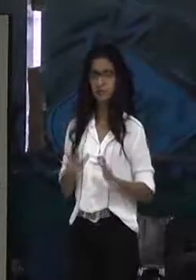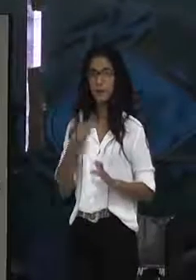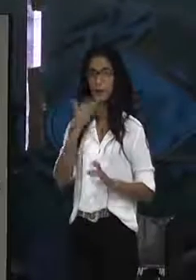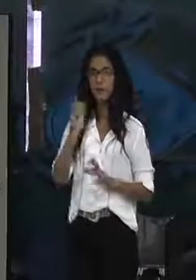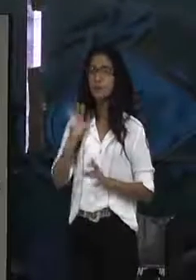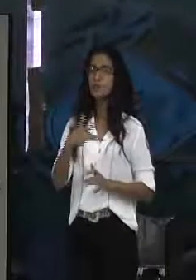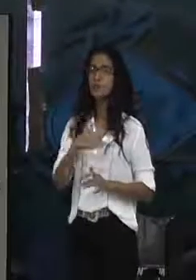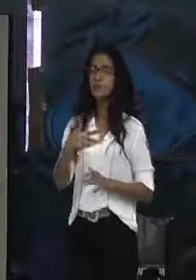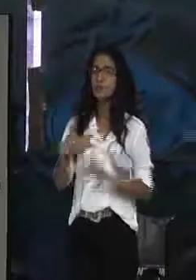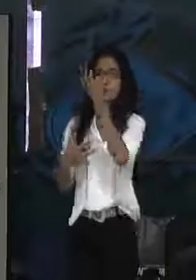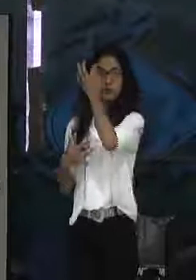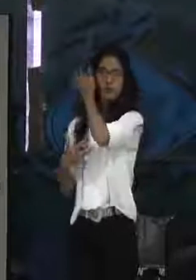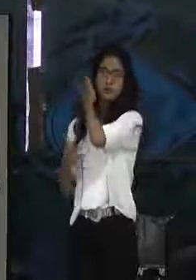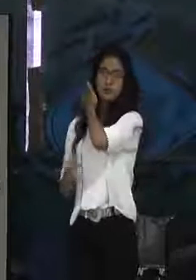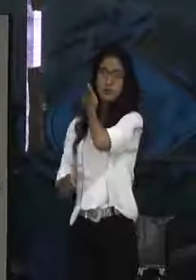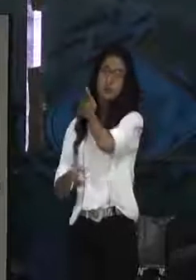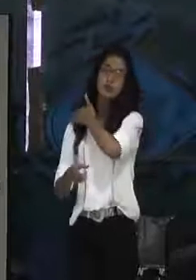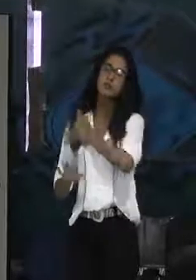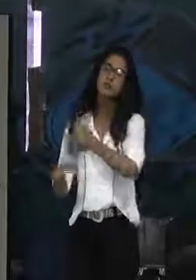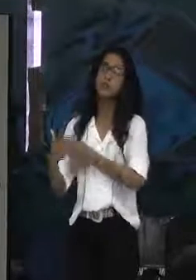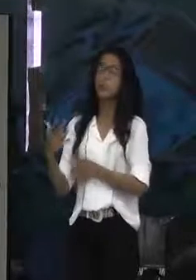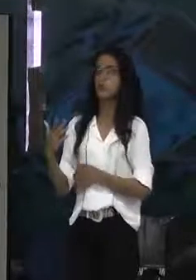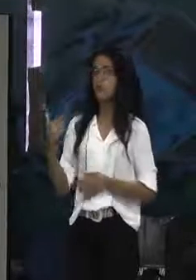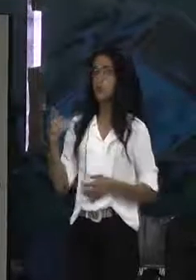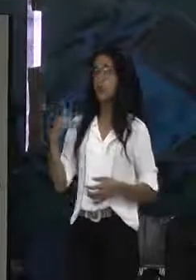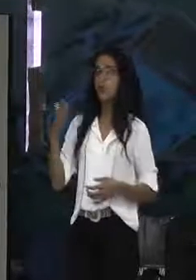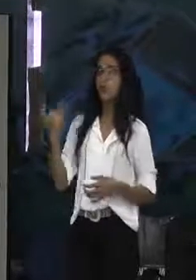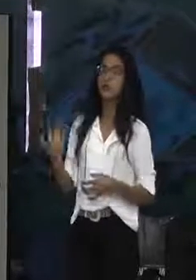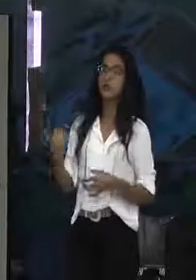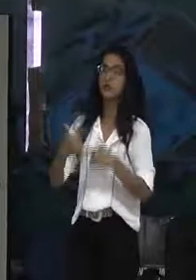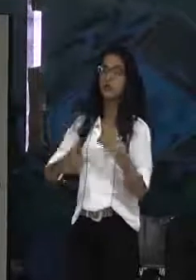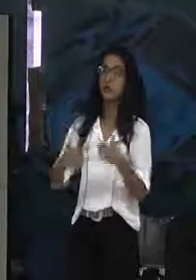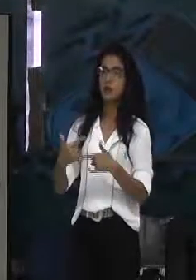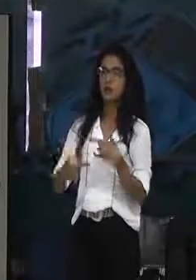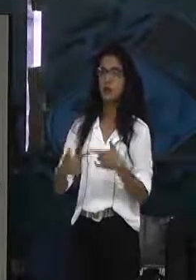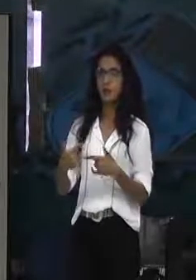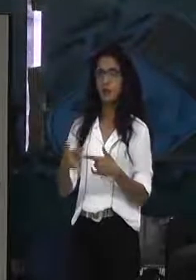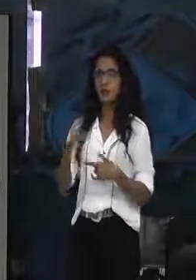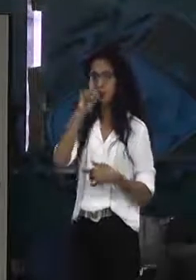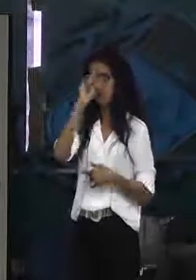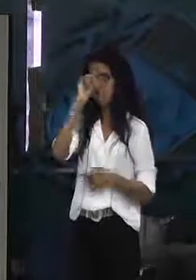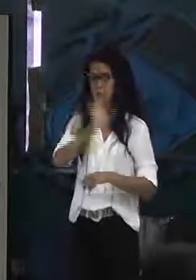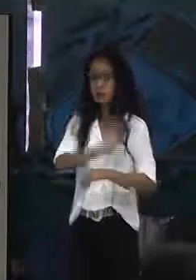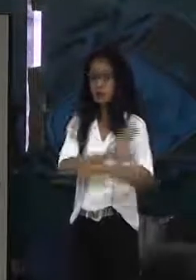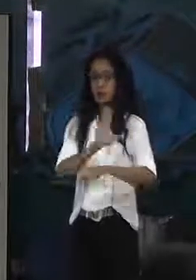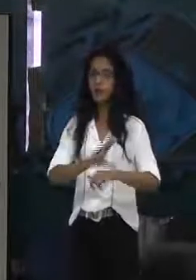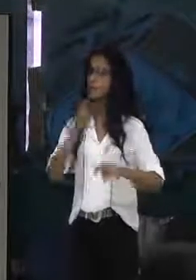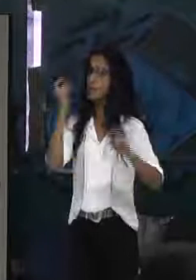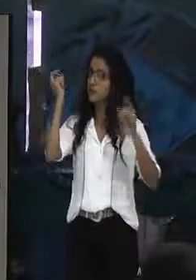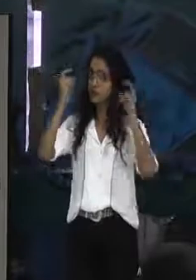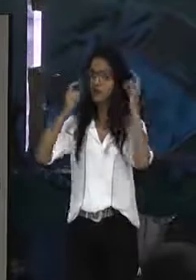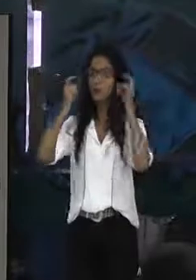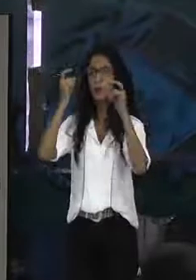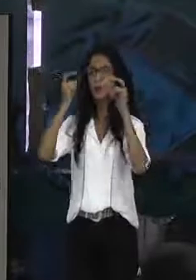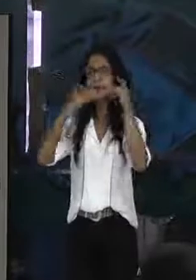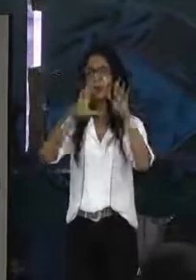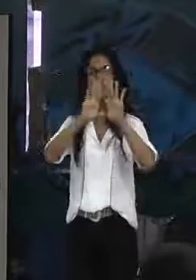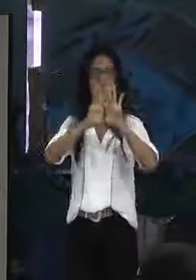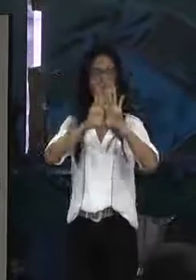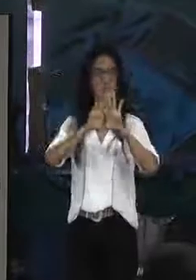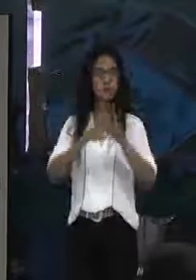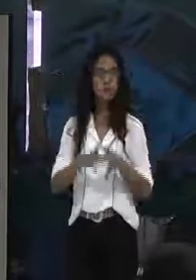Por isso, nós, trabalhadores do Hospital Geral Luiziana Filho, continuamos preocupados com a desativação do hospital e com a assistência